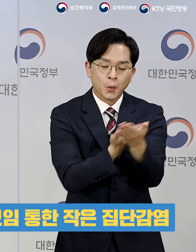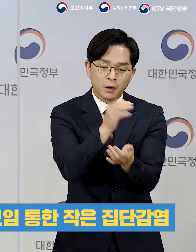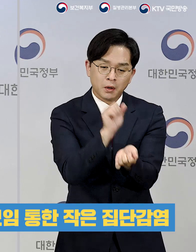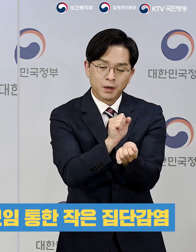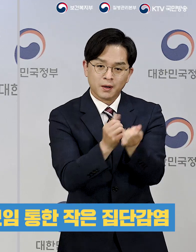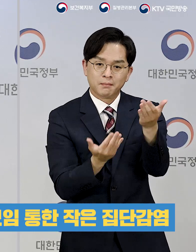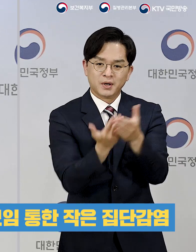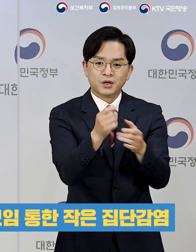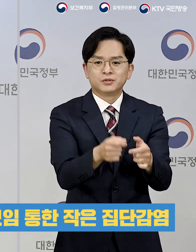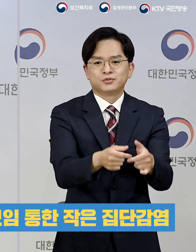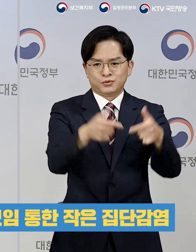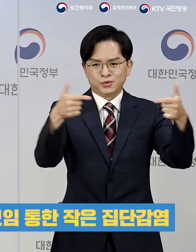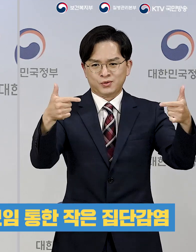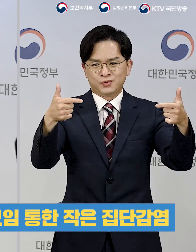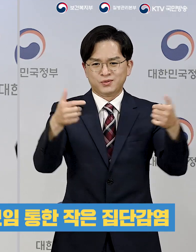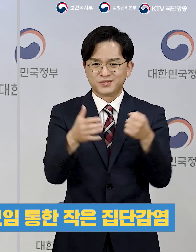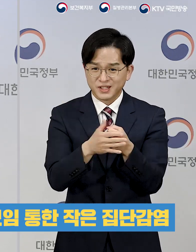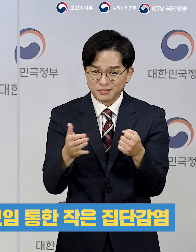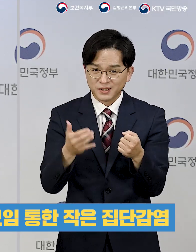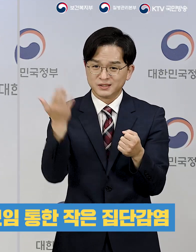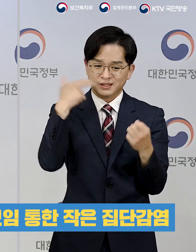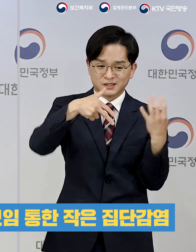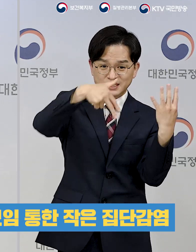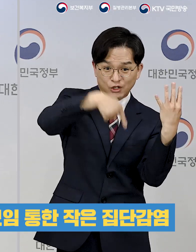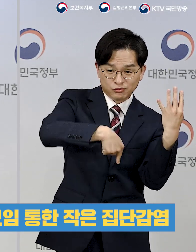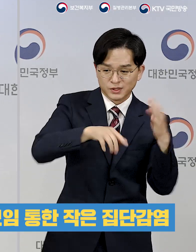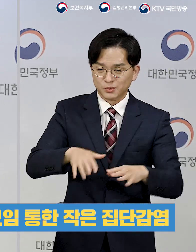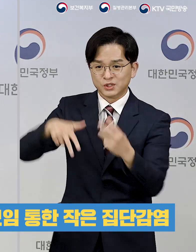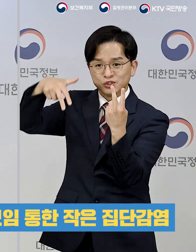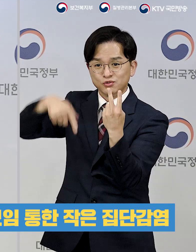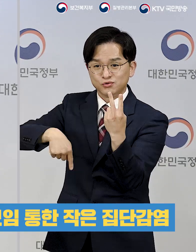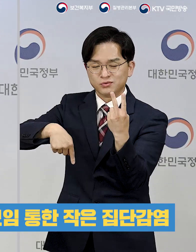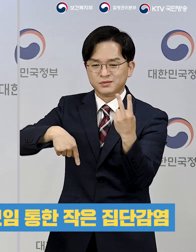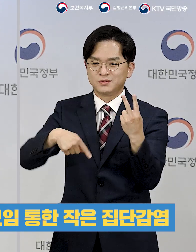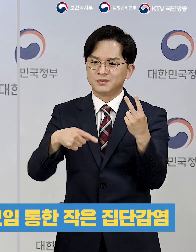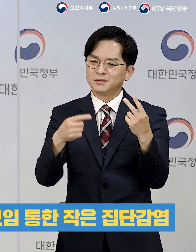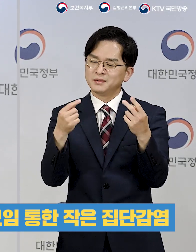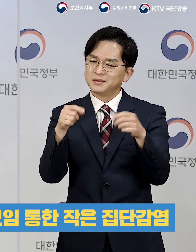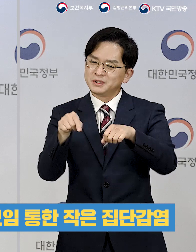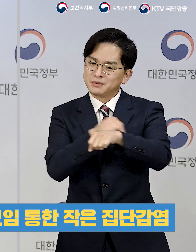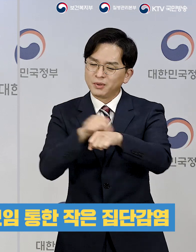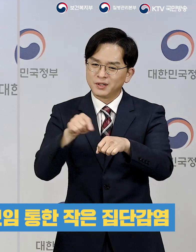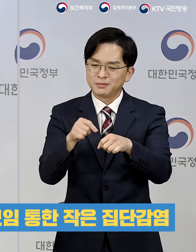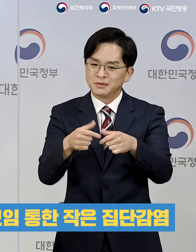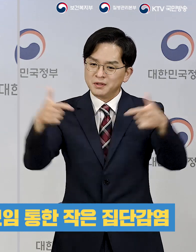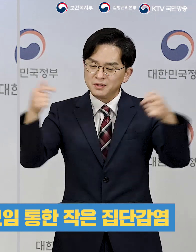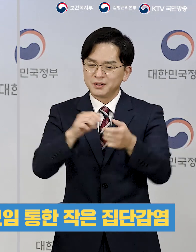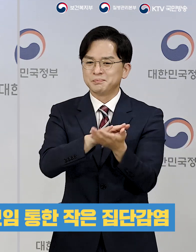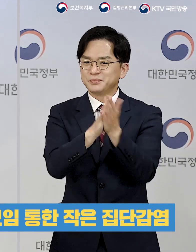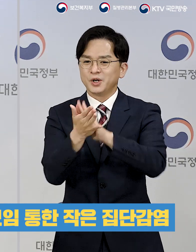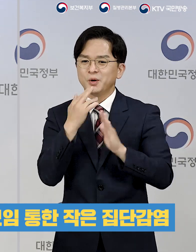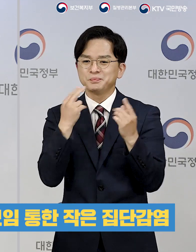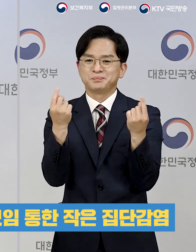수와 경로 미상의 확진자 비율은 직전 2주와 유사하게 유지되고 있습니다.